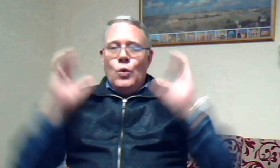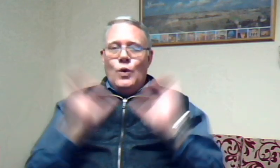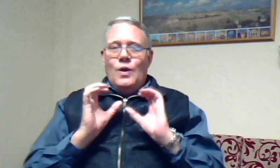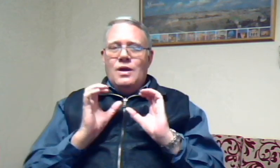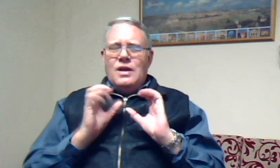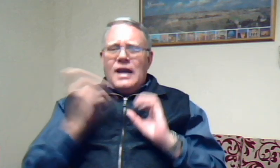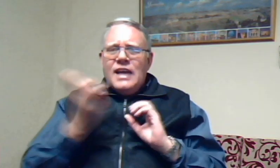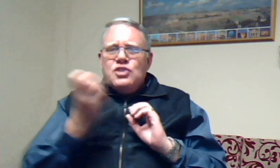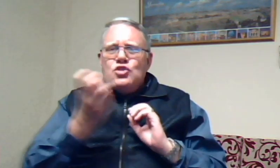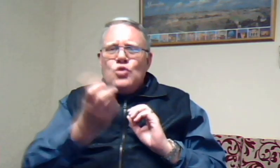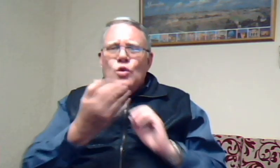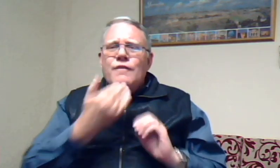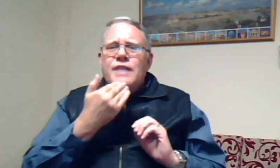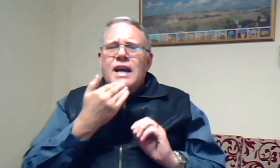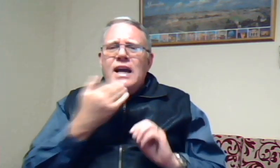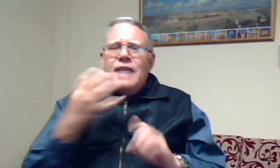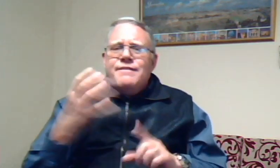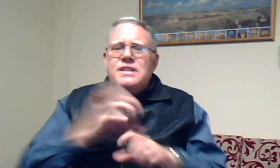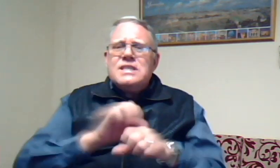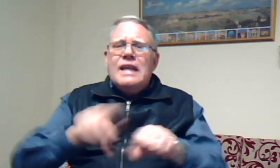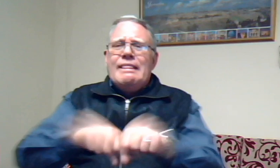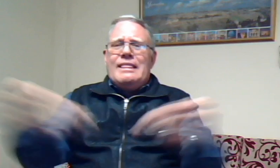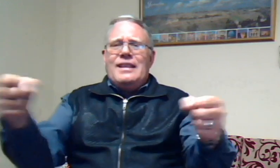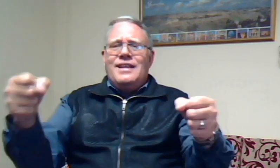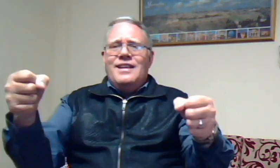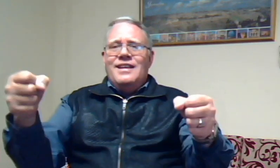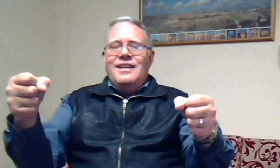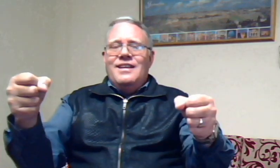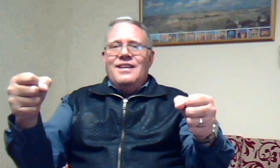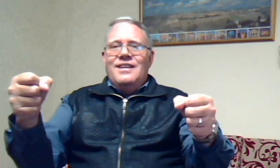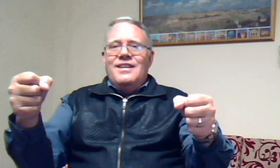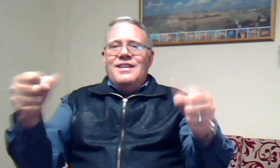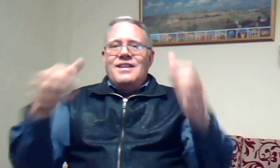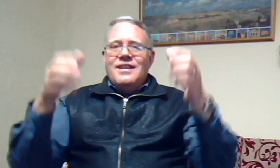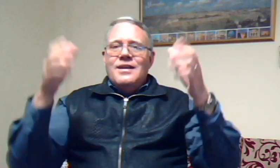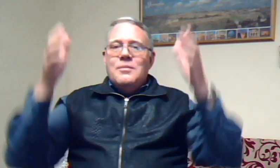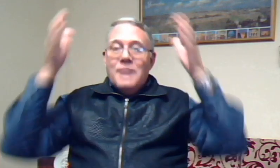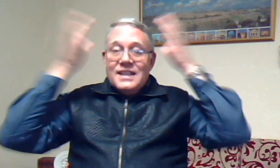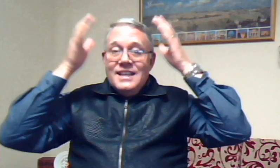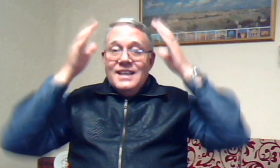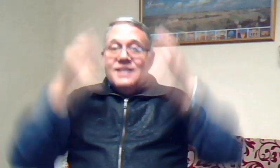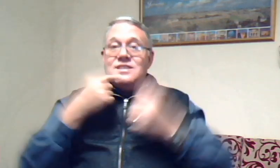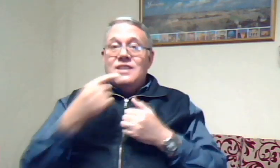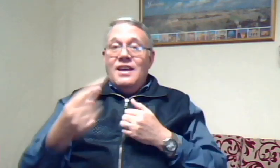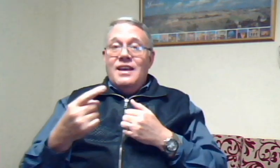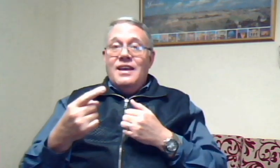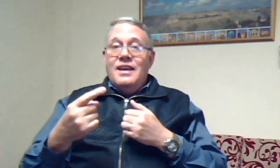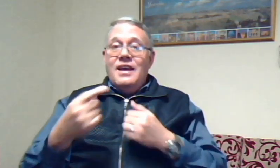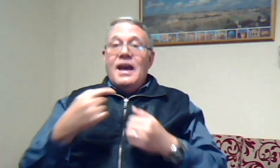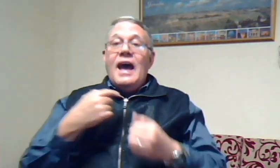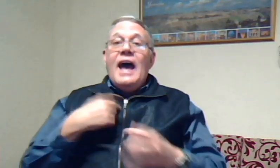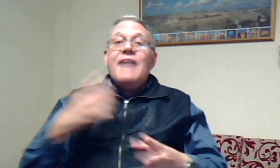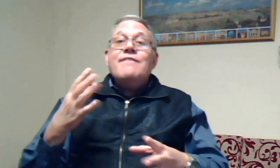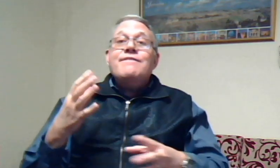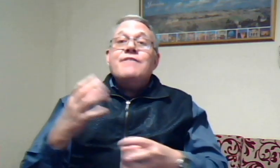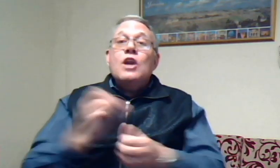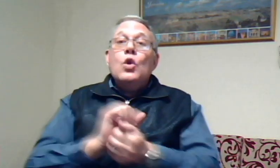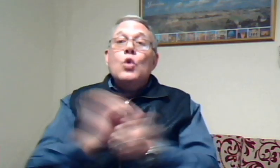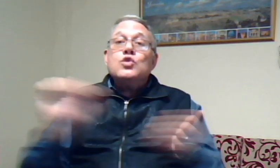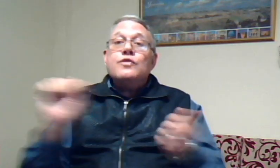En hy soek, wie kan hy verslind? Maar die Heere sê, ek verlos vir